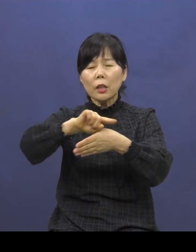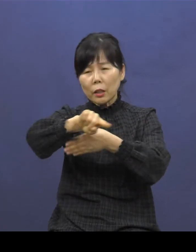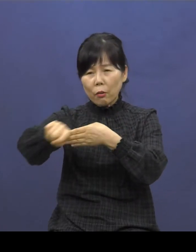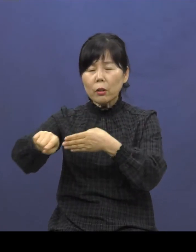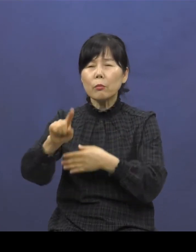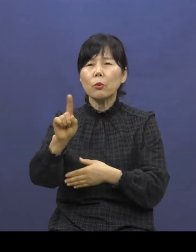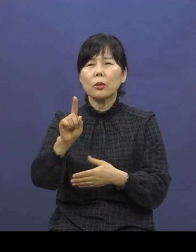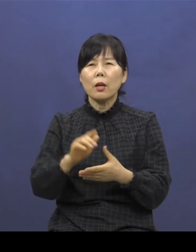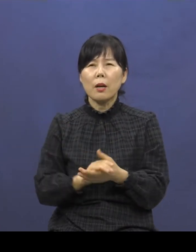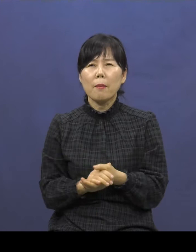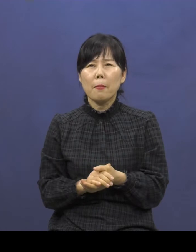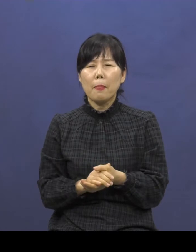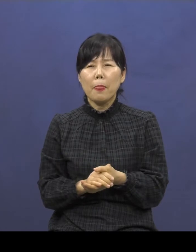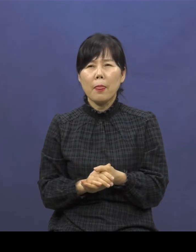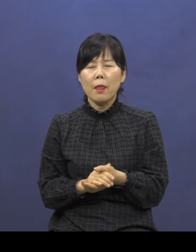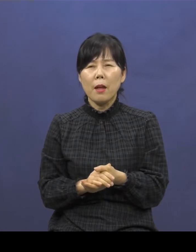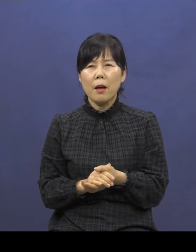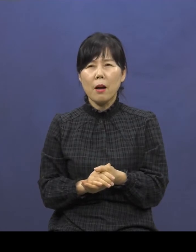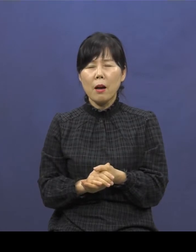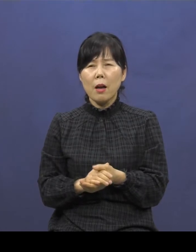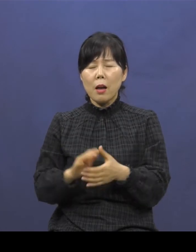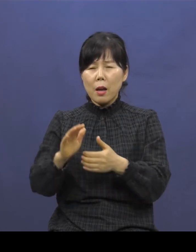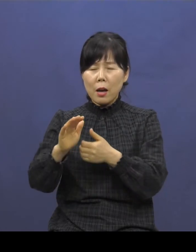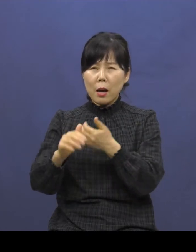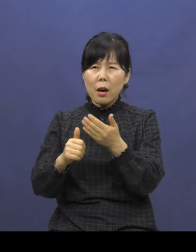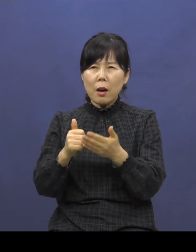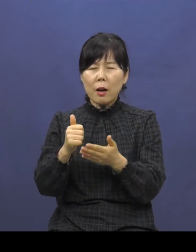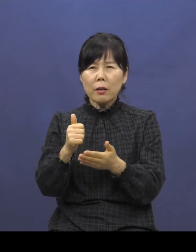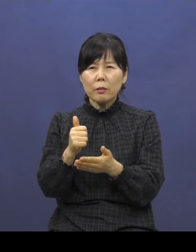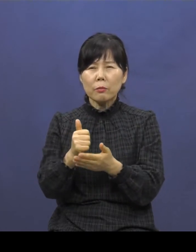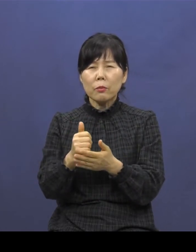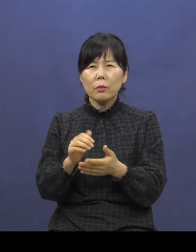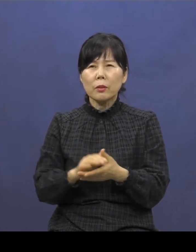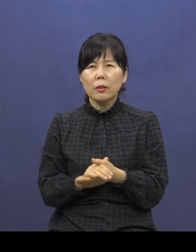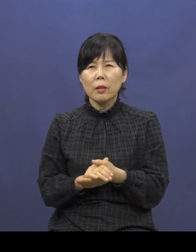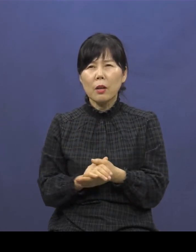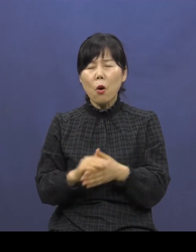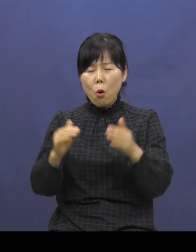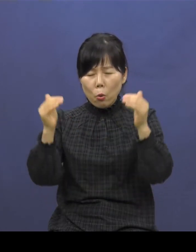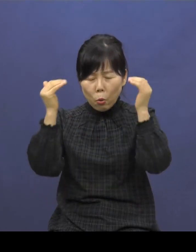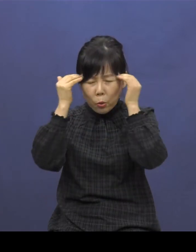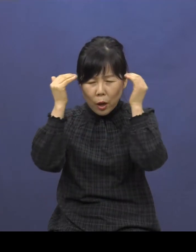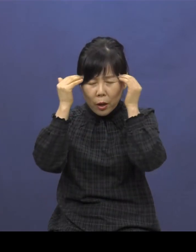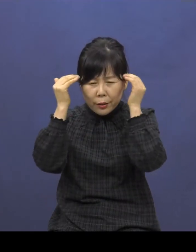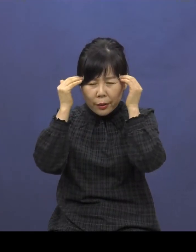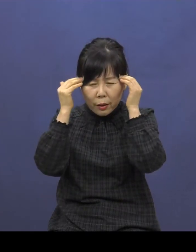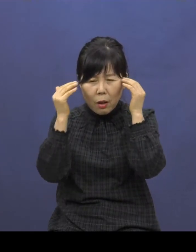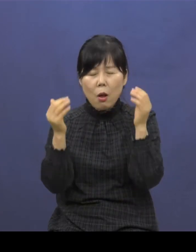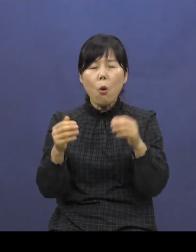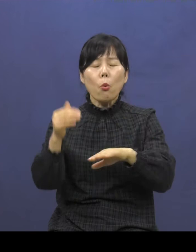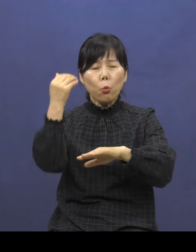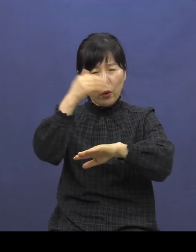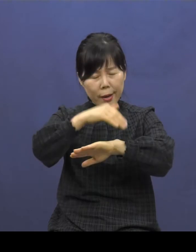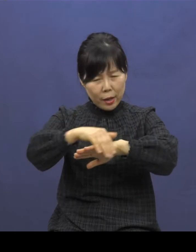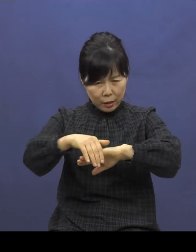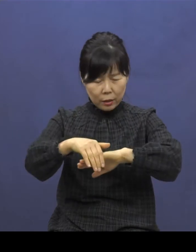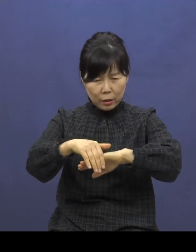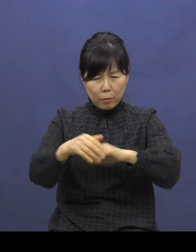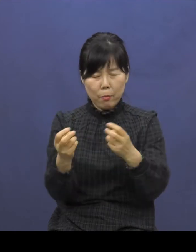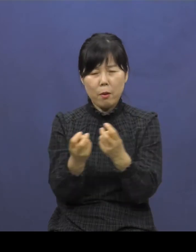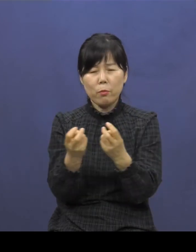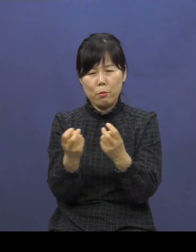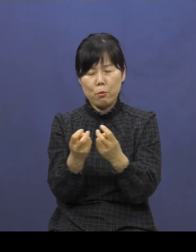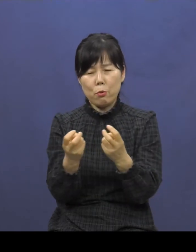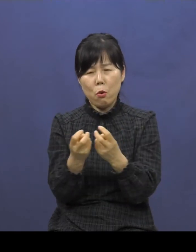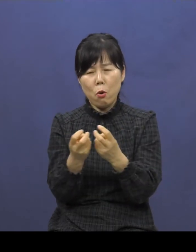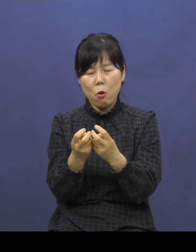가지 예외가 있는데 뭐냐? 전략적으로 고난을 허용하는 것이 우리에게 유익할 때예요. 전략적으로